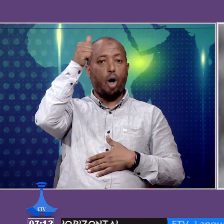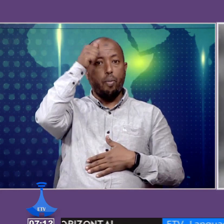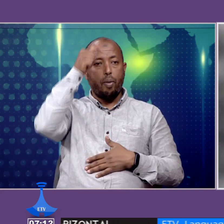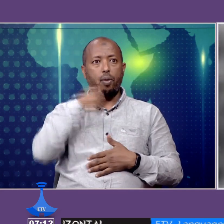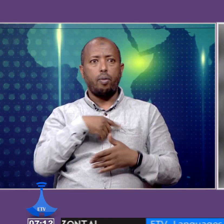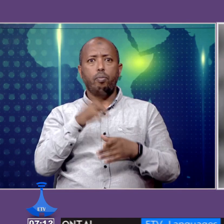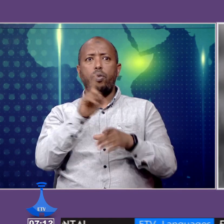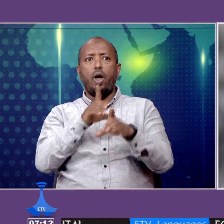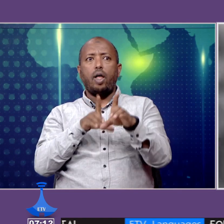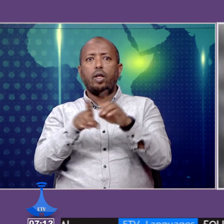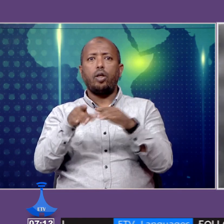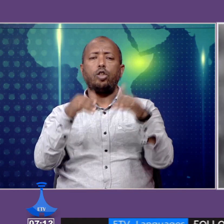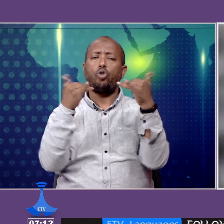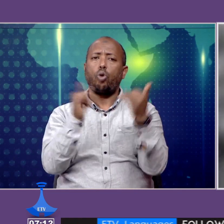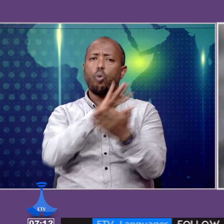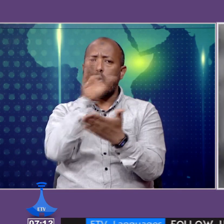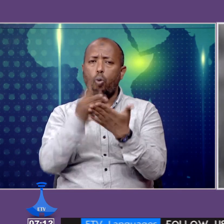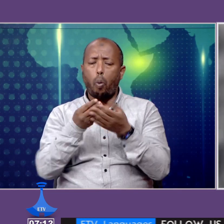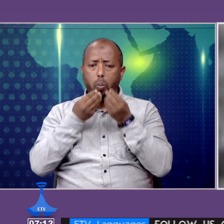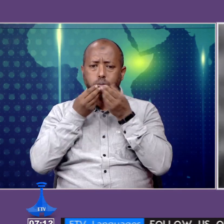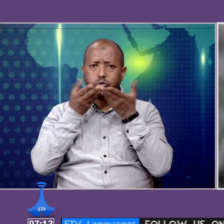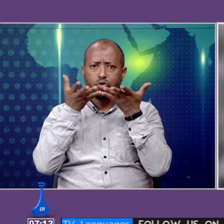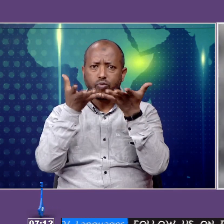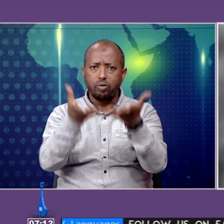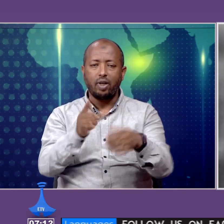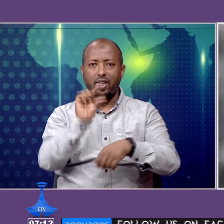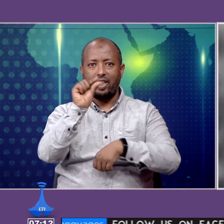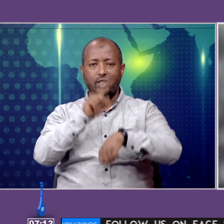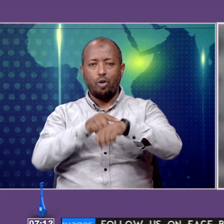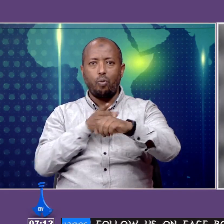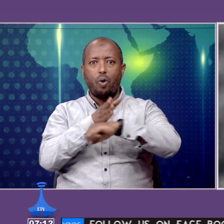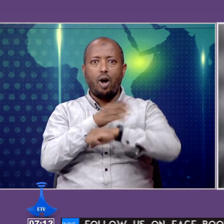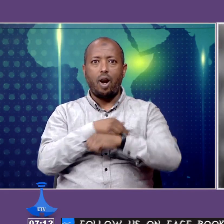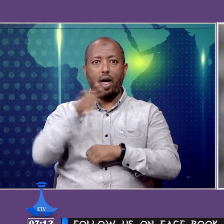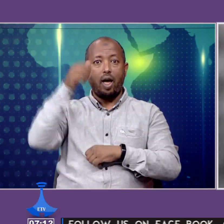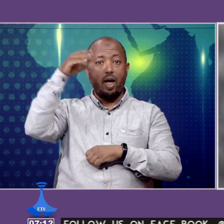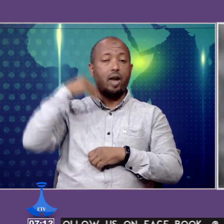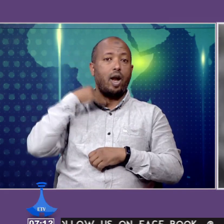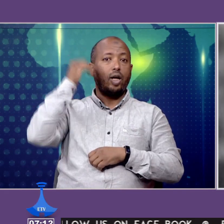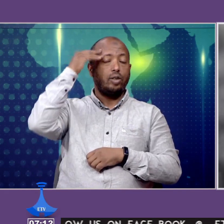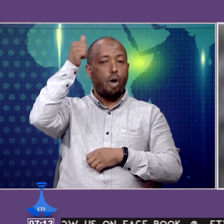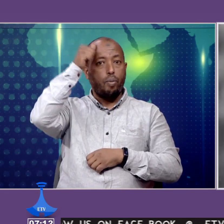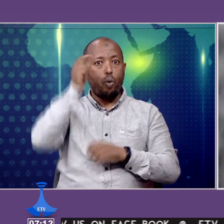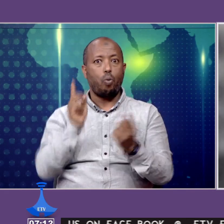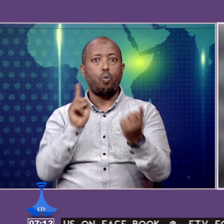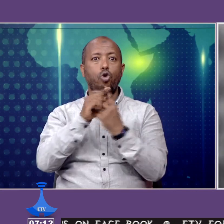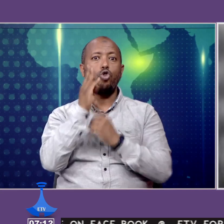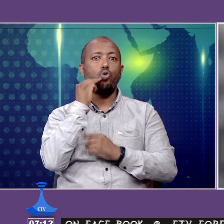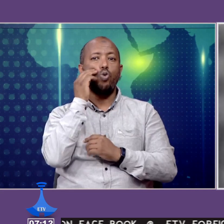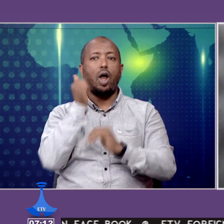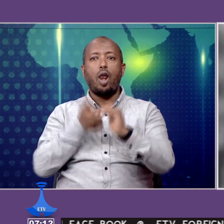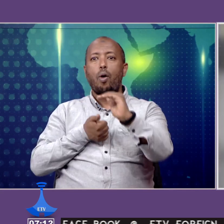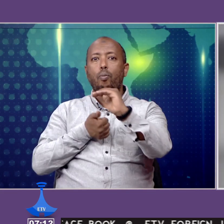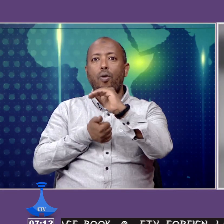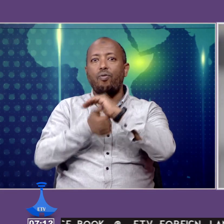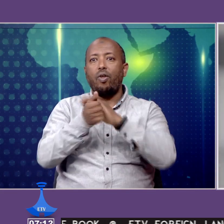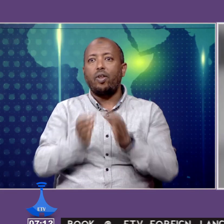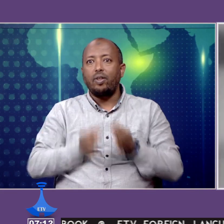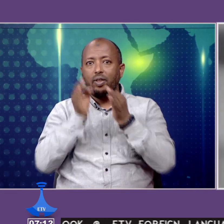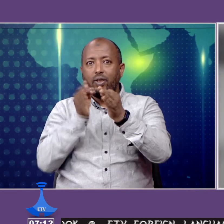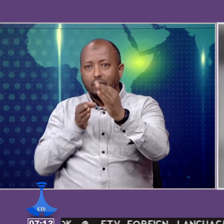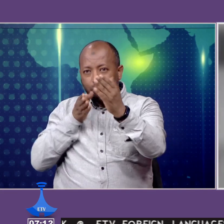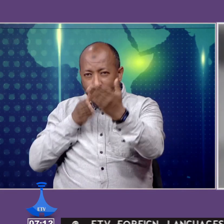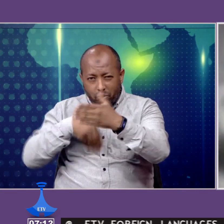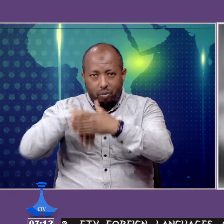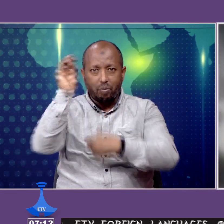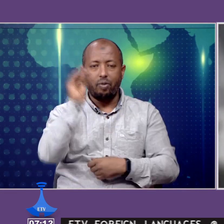አድርገው እንደመጡ አጫወቷቸው። ጥቂት ጊዜ ከራስ አበበ ዘንድ ቆይተው ወደ ሱዳን ለመሻገር መፈለጋቸውን ነግረው